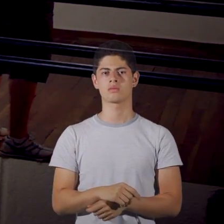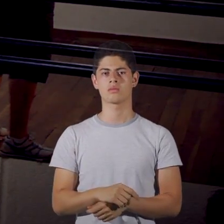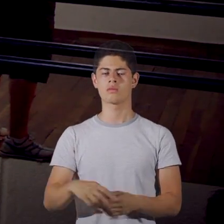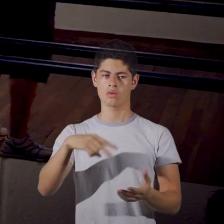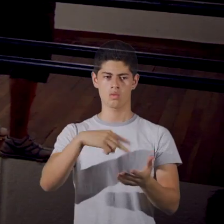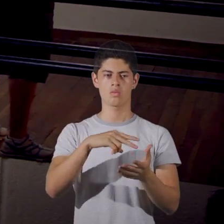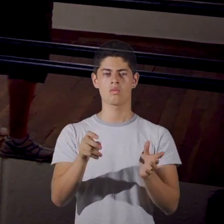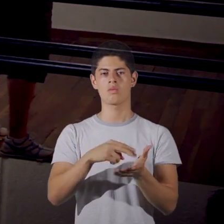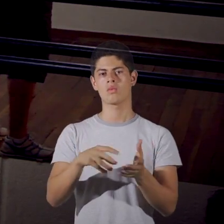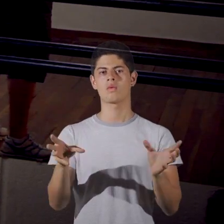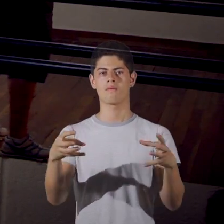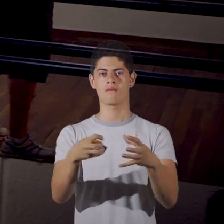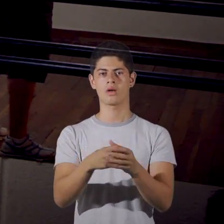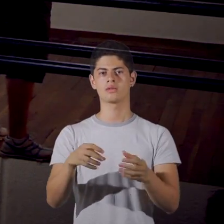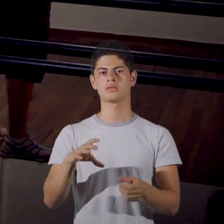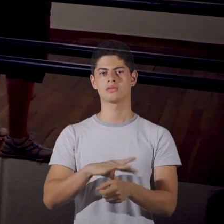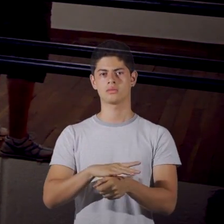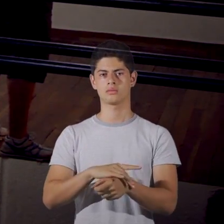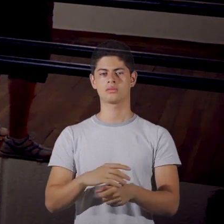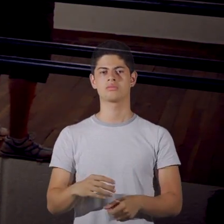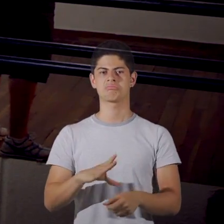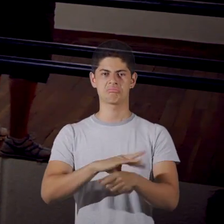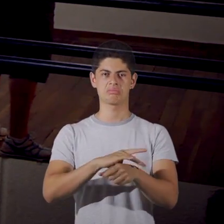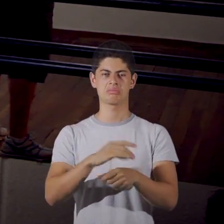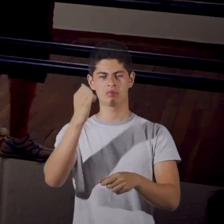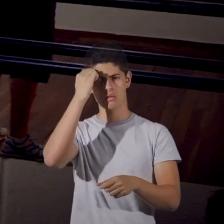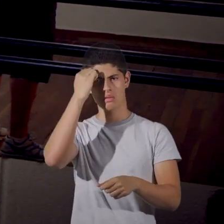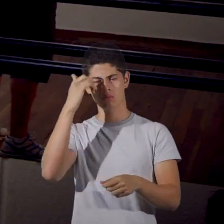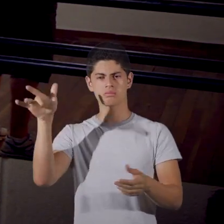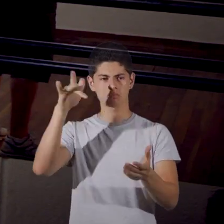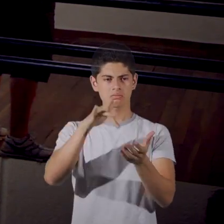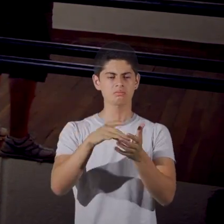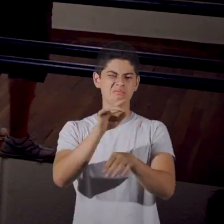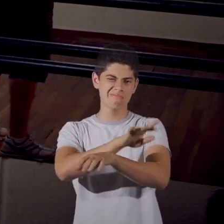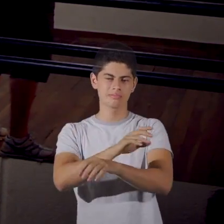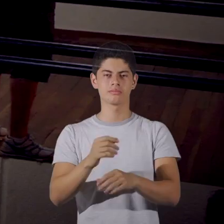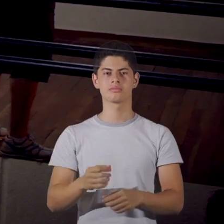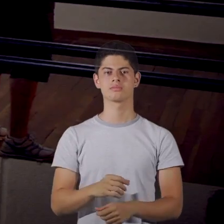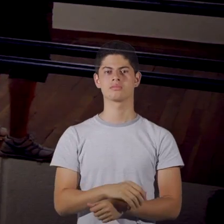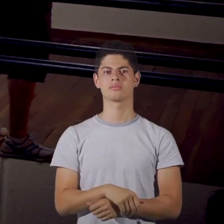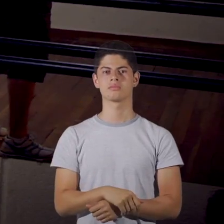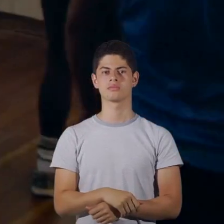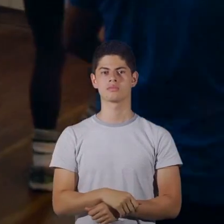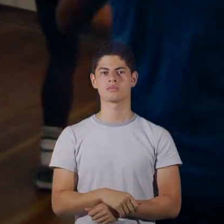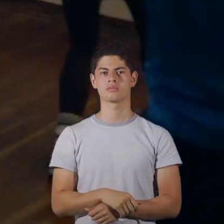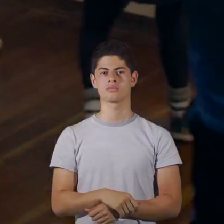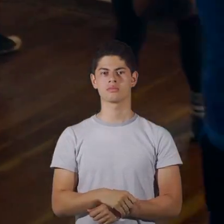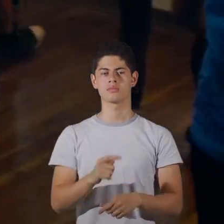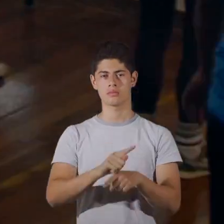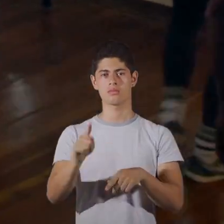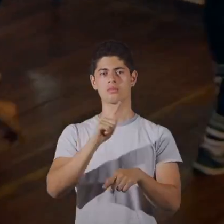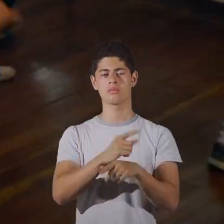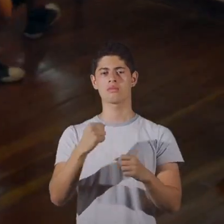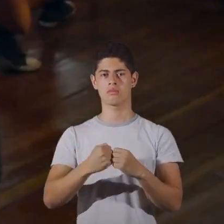este que es donde él asiste, que es el grupo de bailes de salón, en la noche donde vienen profesores, abogados, docentes, todo tipo de